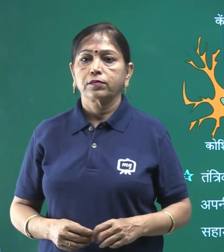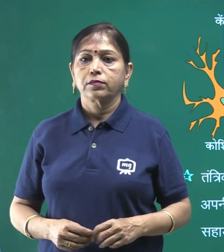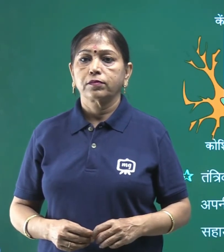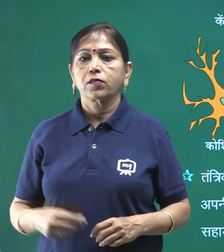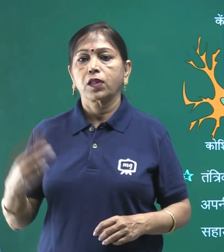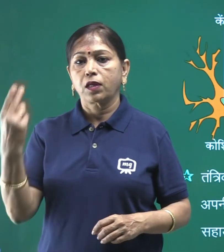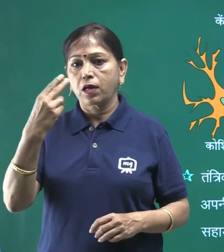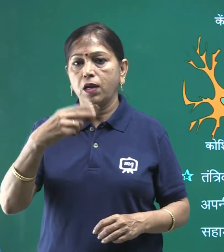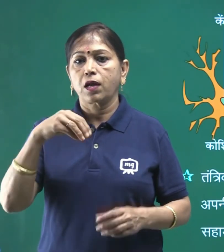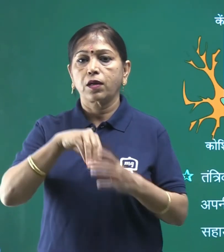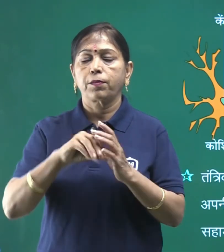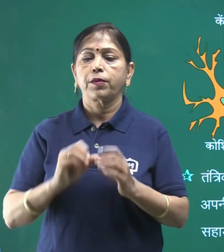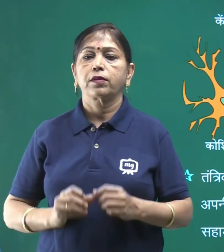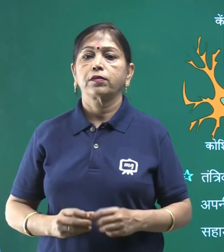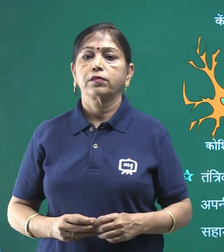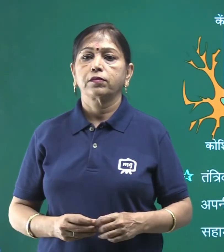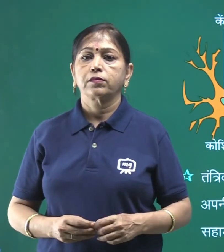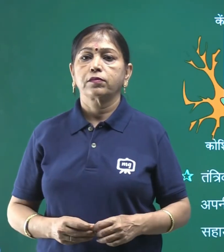चित्र में